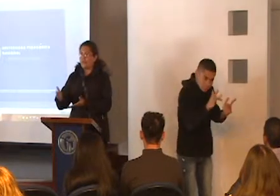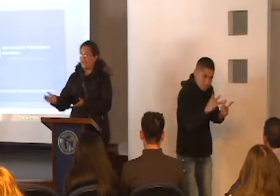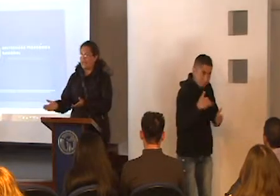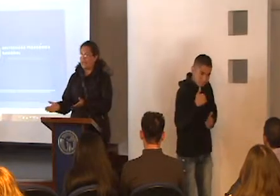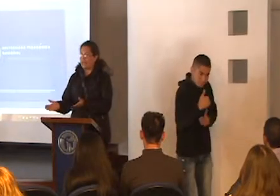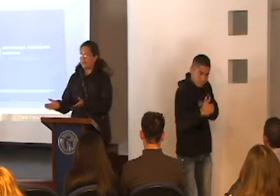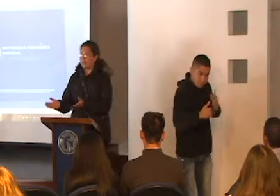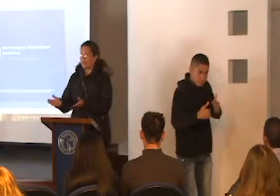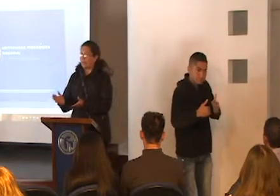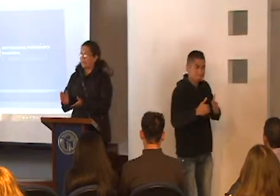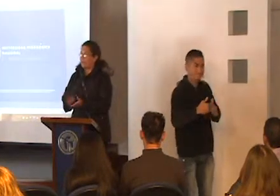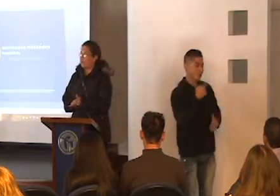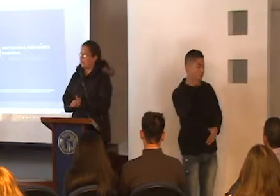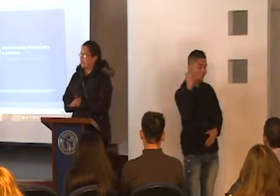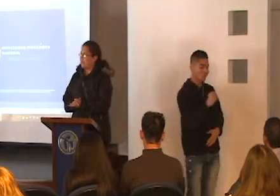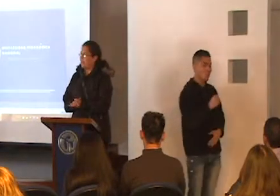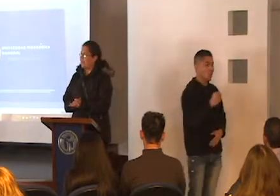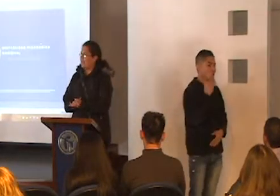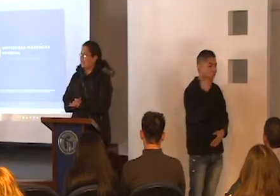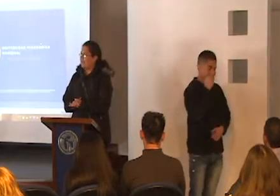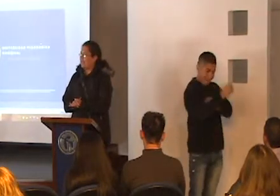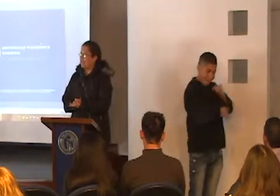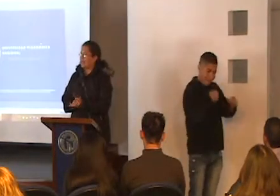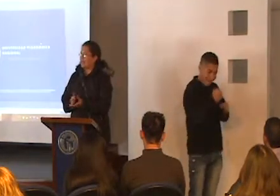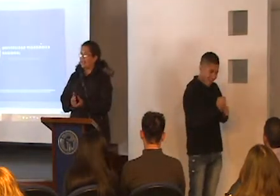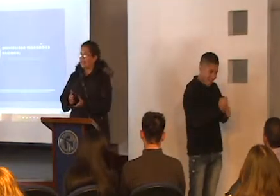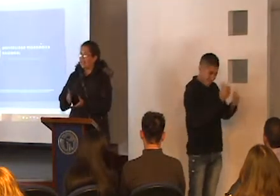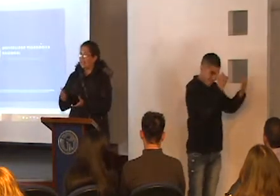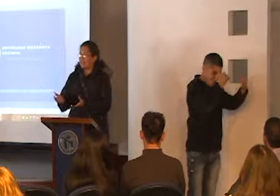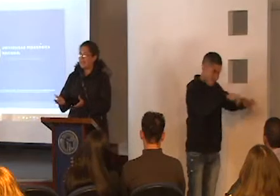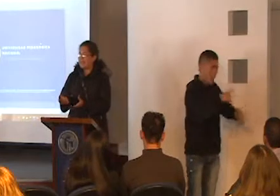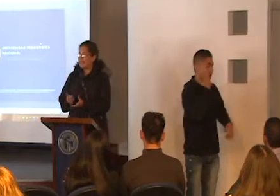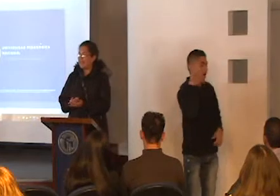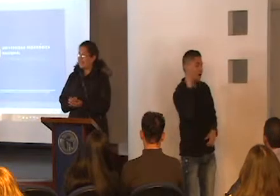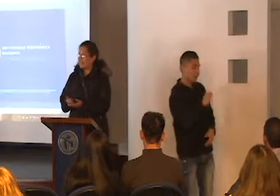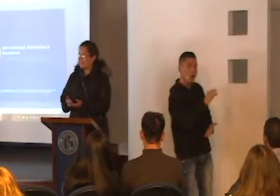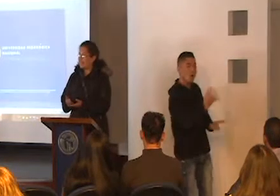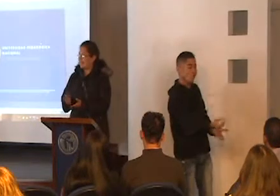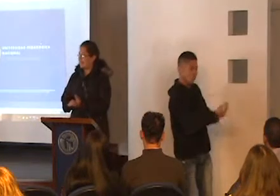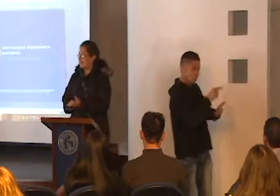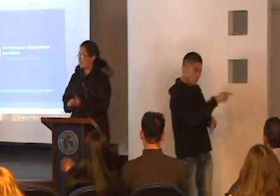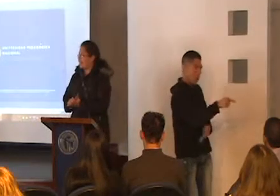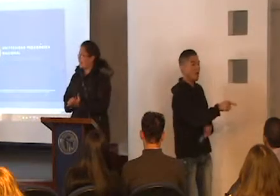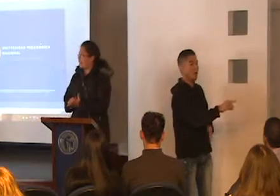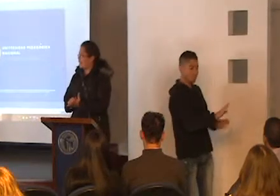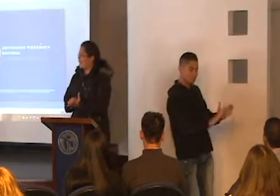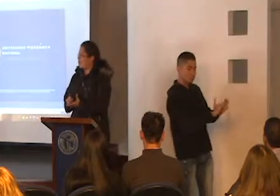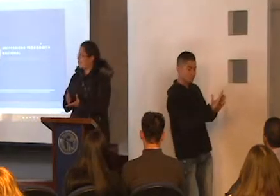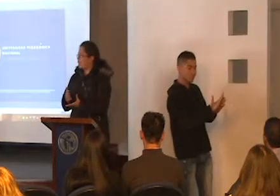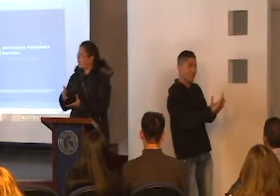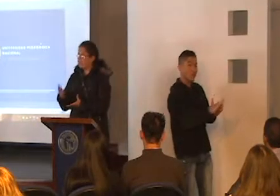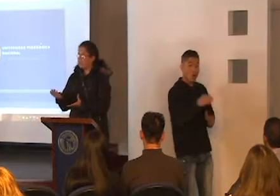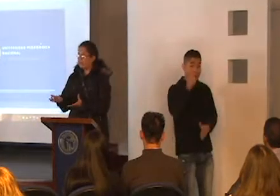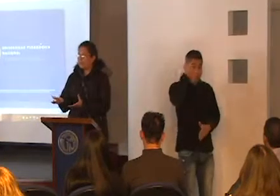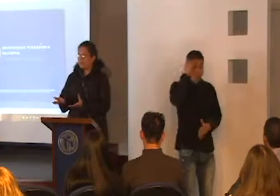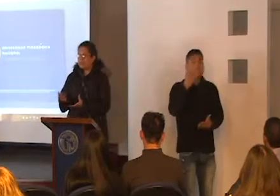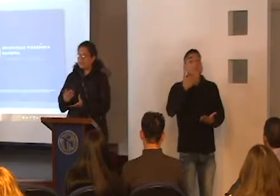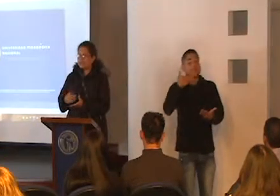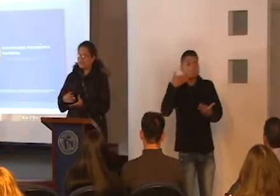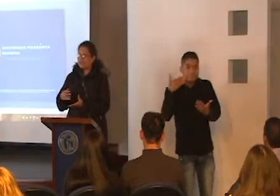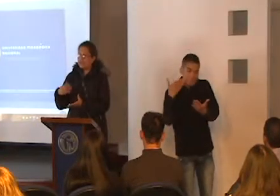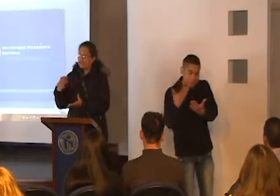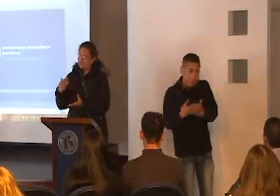los resultados a fin de año. Obviamente los maestros pues agradecen el hecho